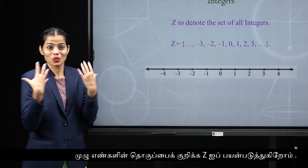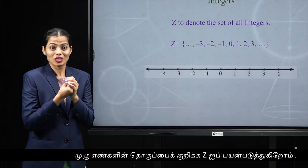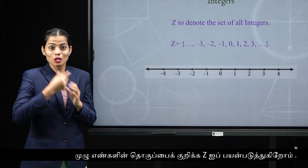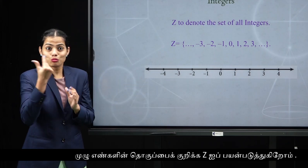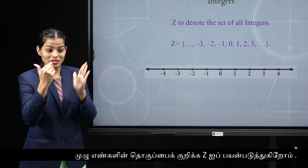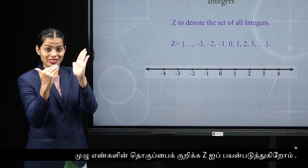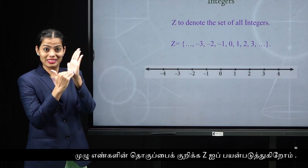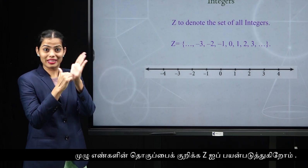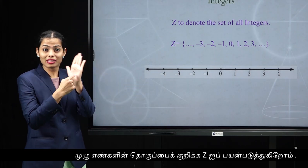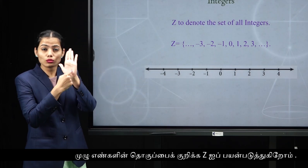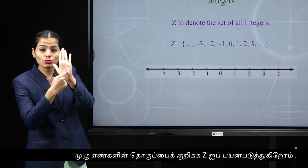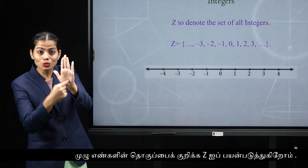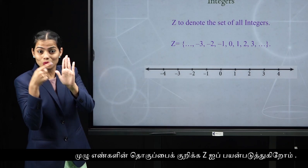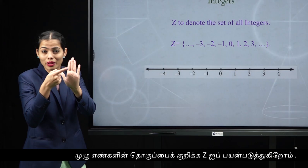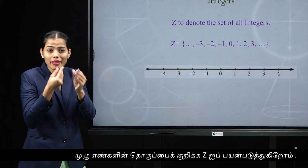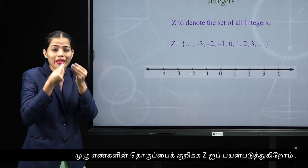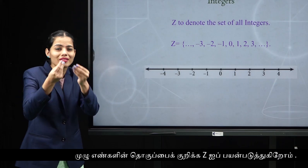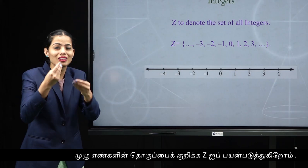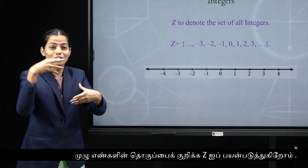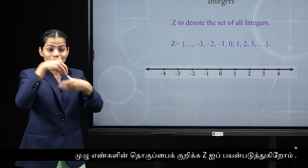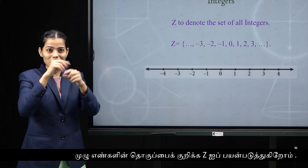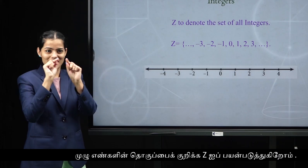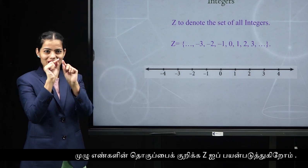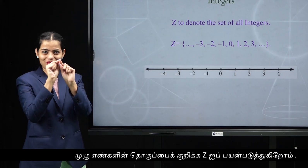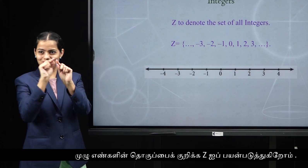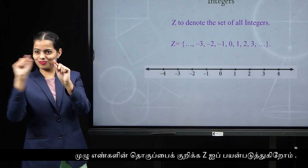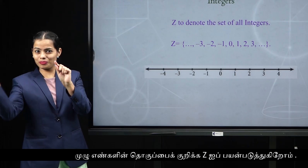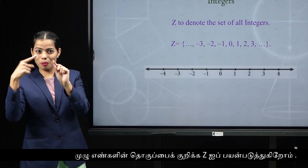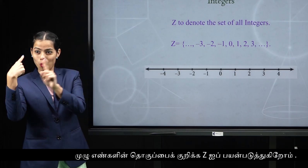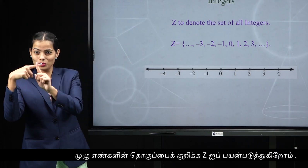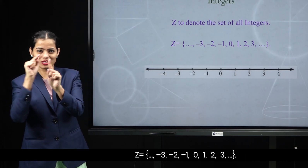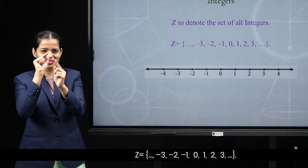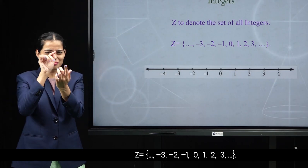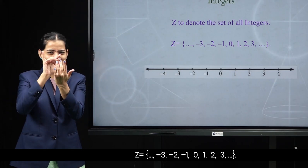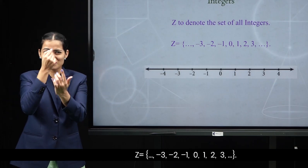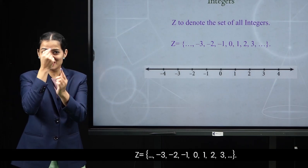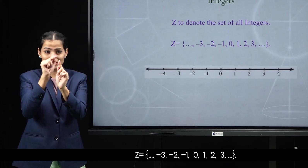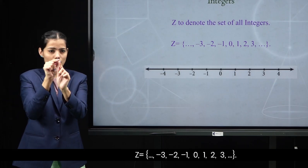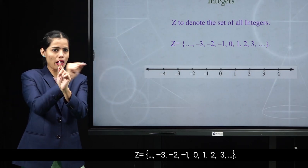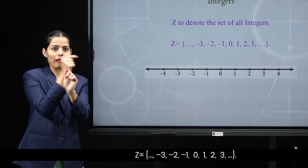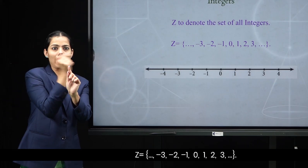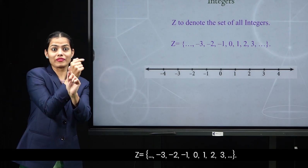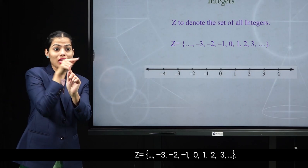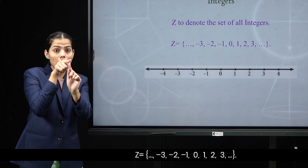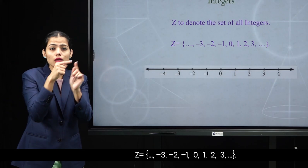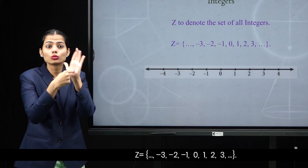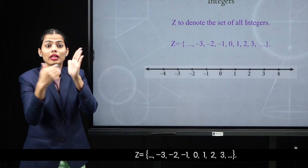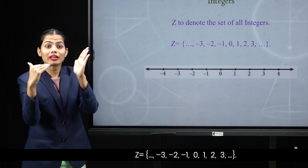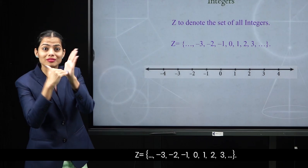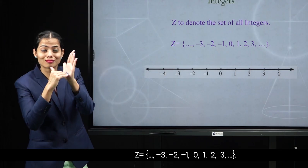முழு எண்களின் தொகுப்பைக் குறிக்க Z ஐ பயன்படுத்துகிறோம். Z ஈடு சுருள் அடைப்புக்குறிக்குள் தொடர்